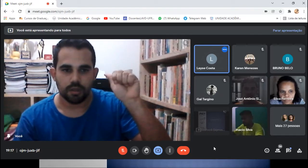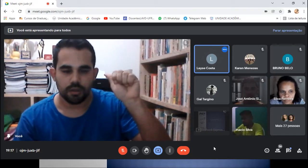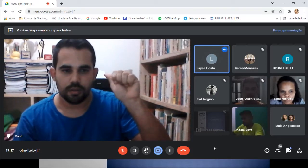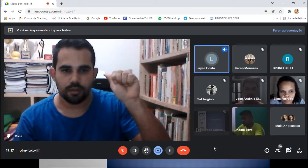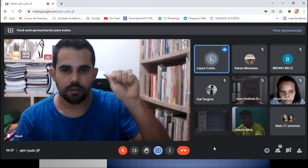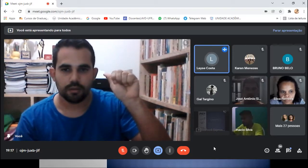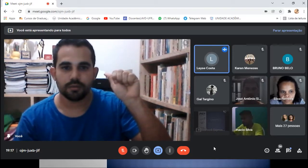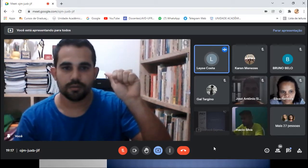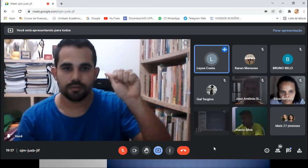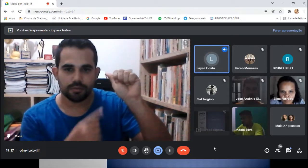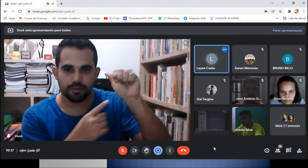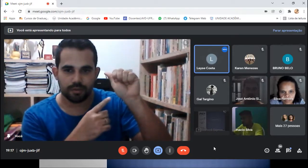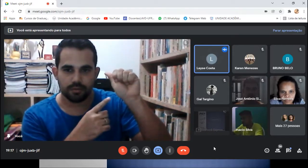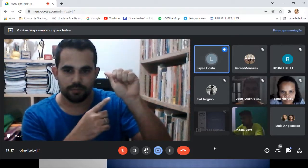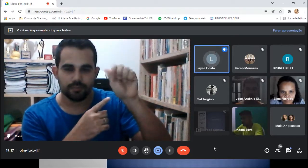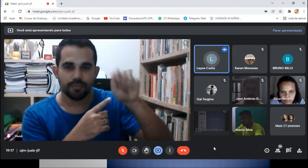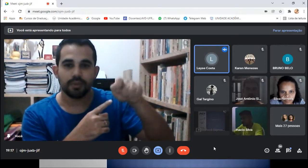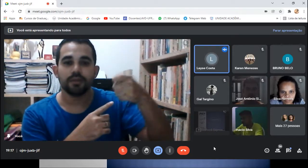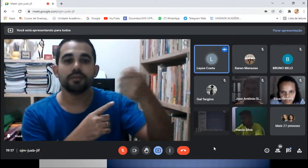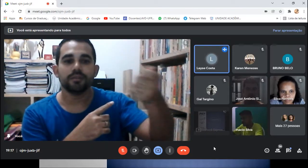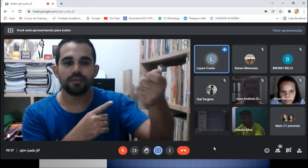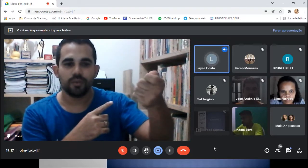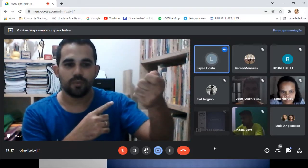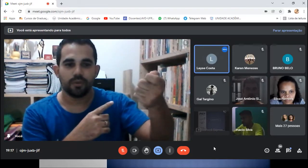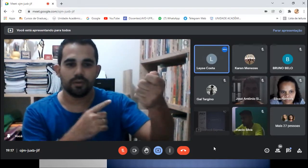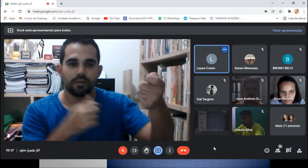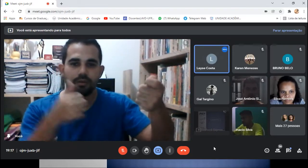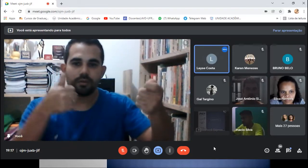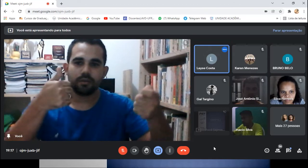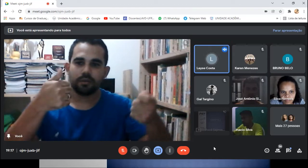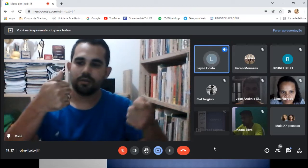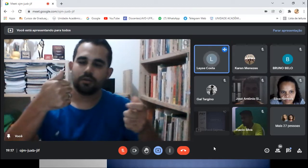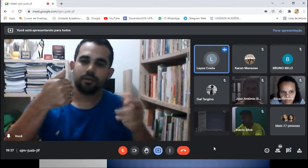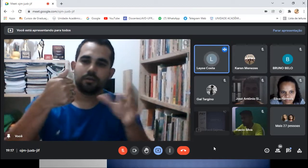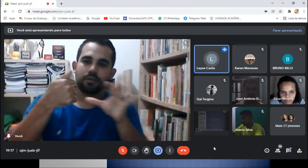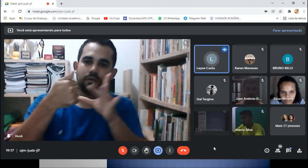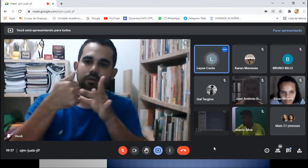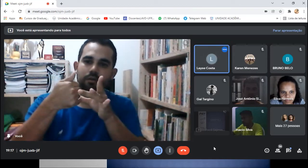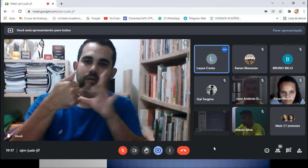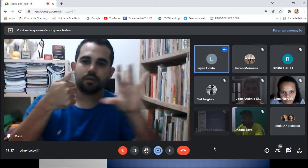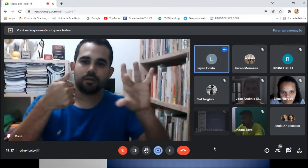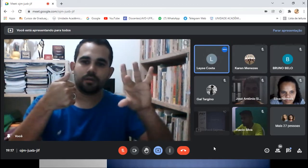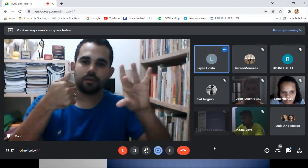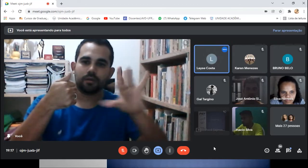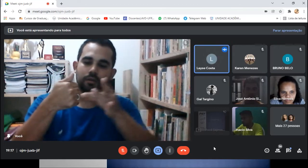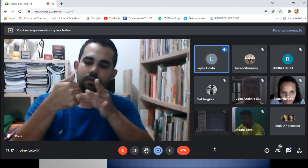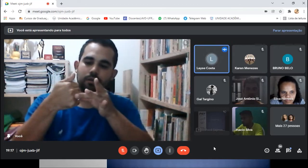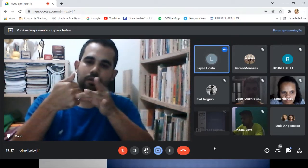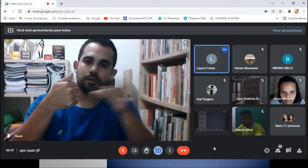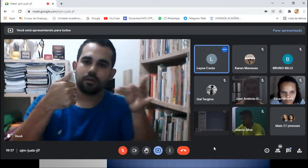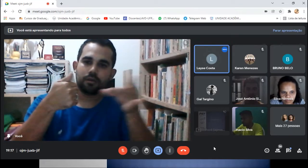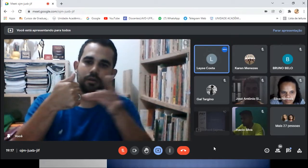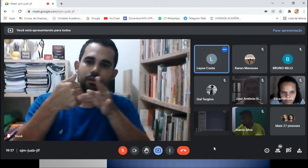é este aí, signética. Esse é o sinal, ok? Este